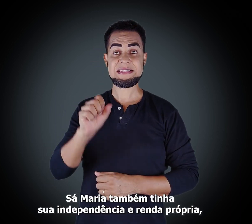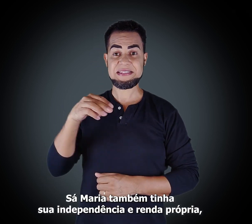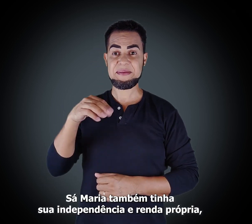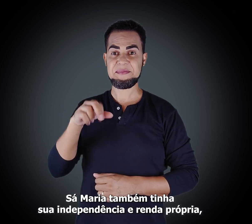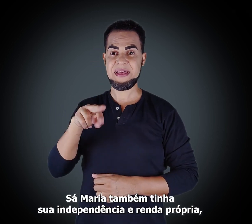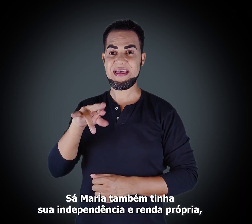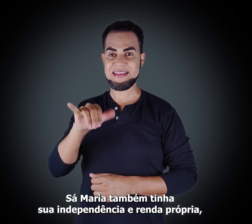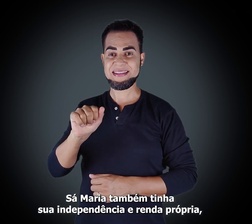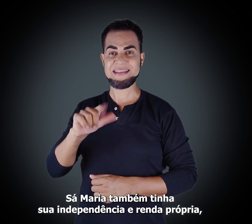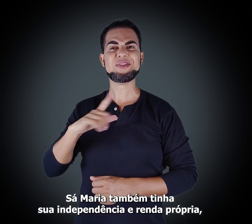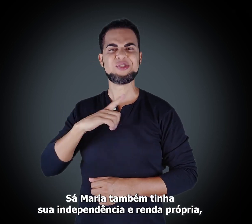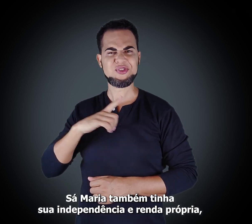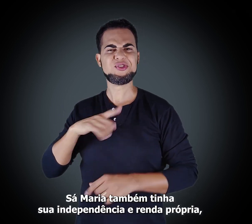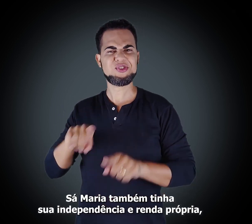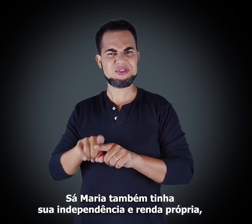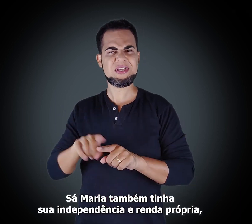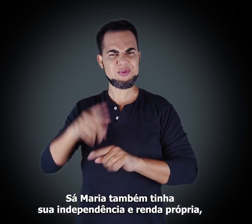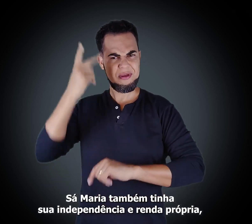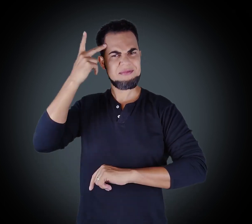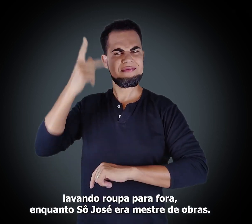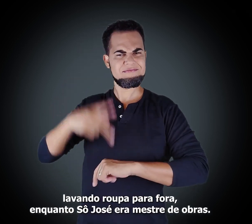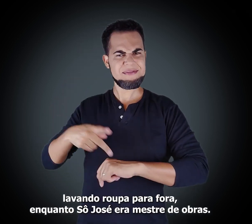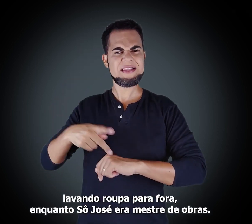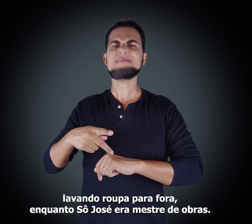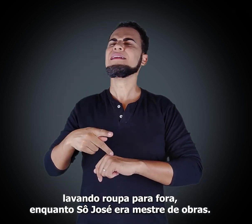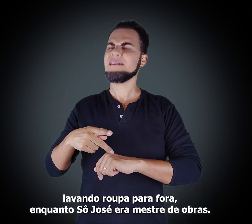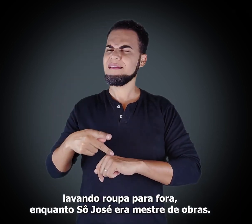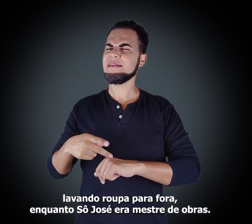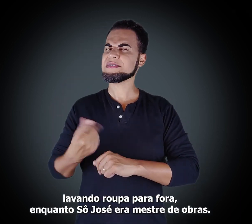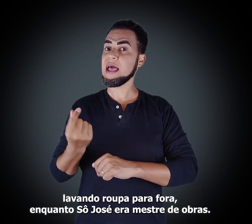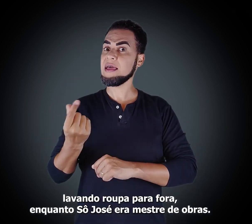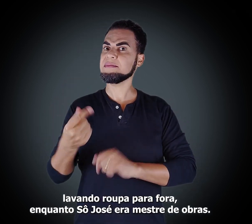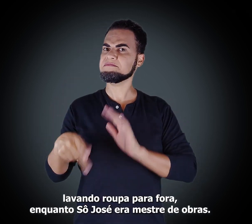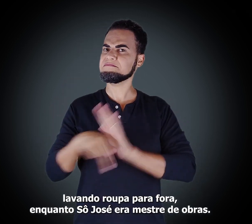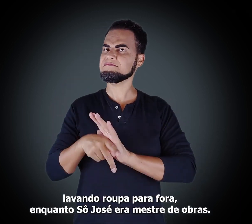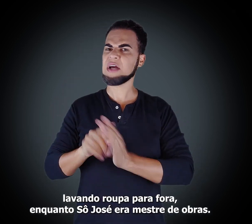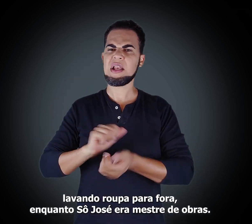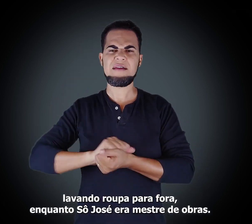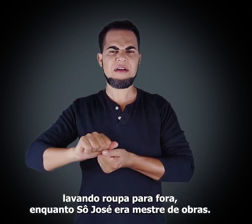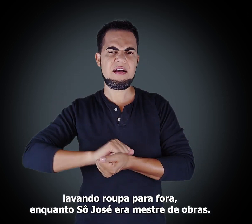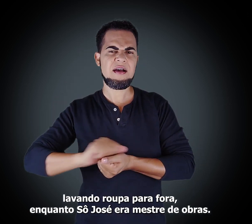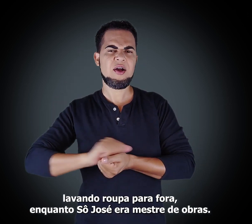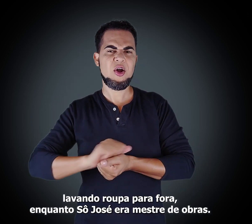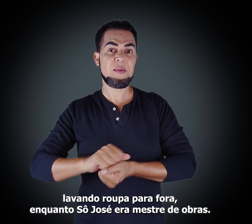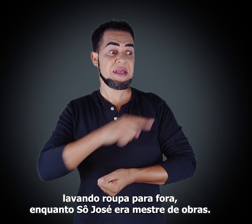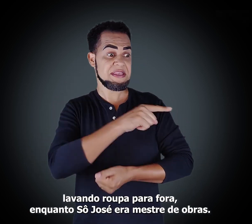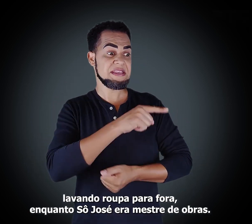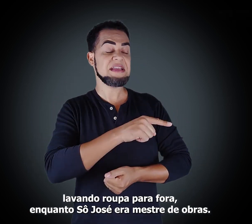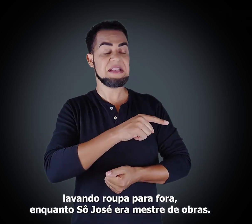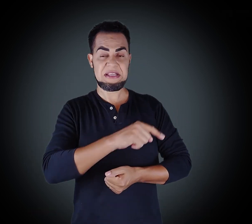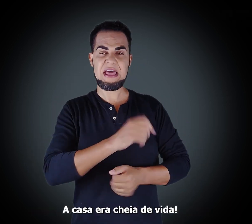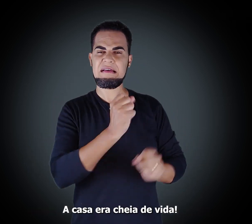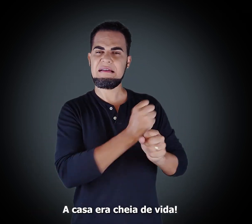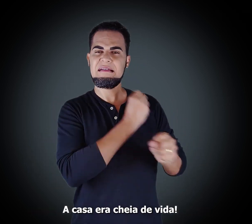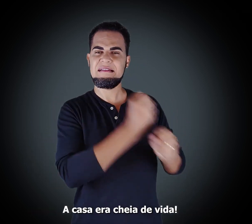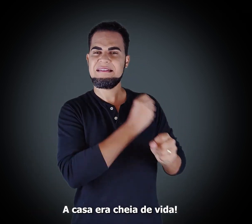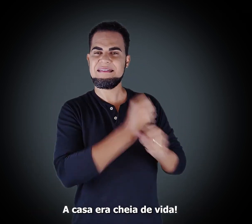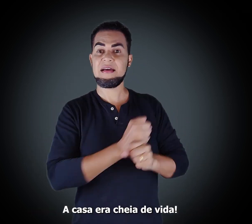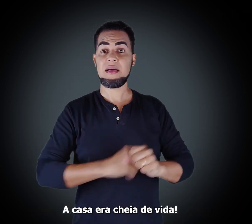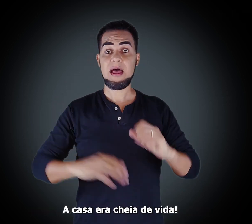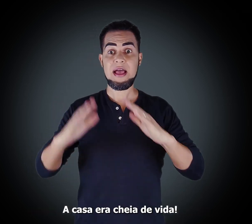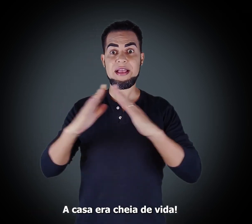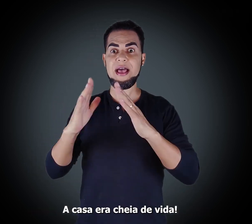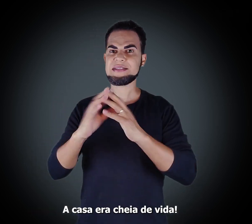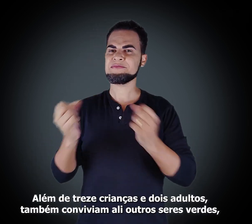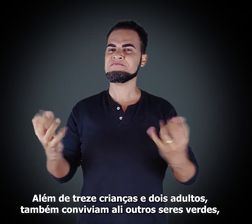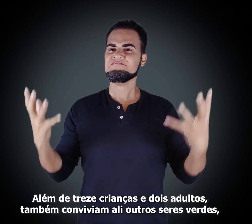Samaria também tinha sua independência e renda própria, lavando roupa para fora, enquanto São José era mestre de obras. A casa era cheia